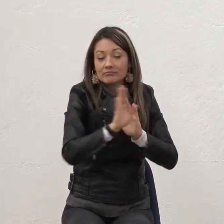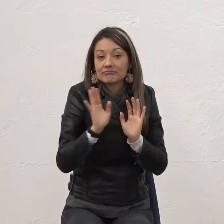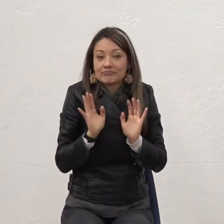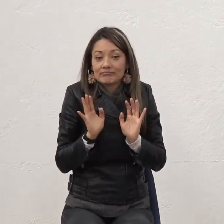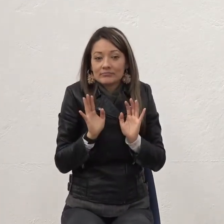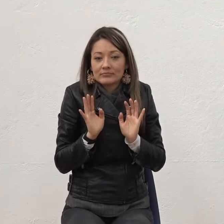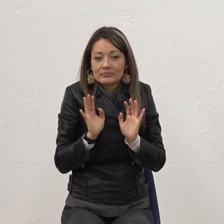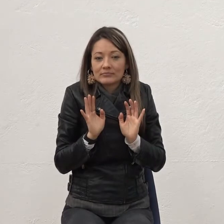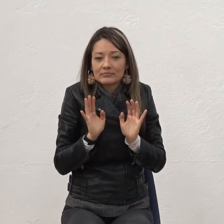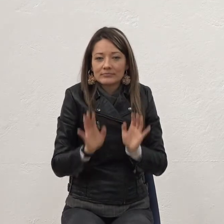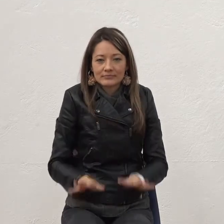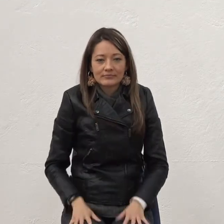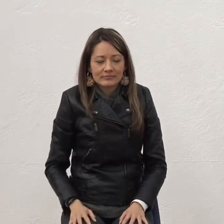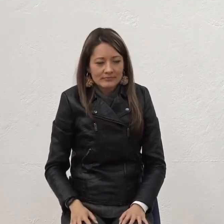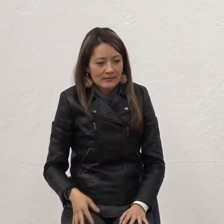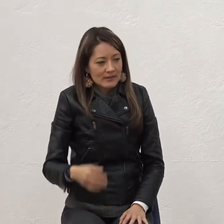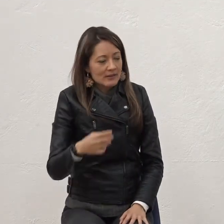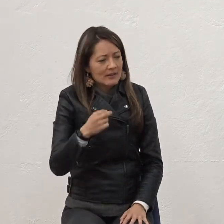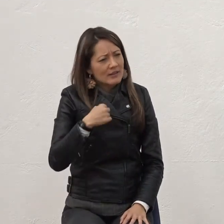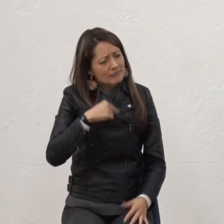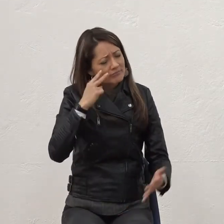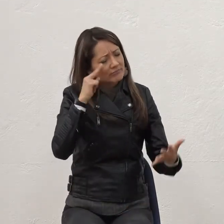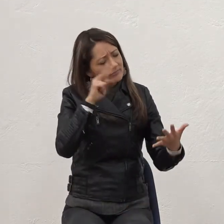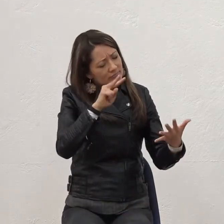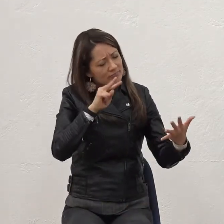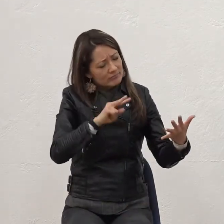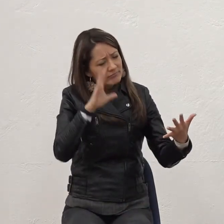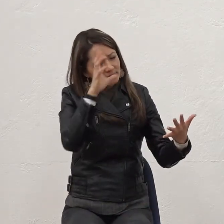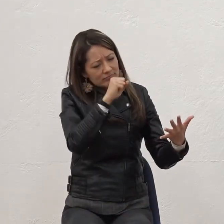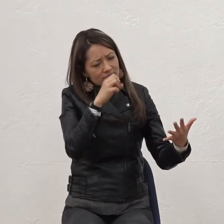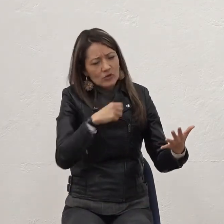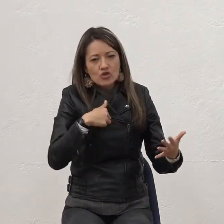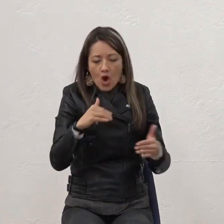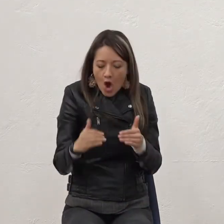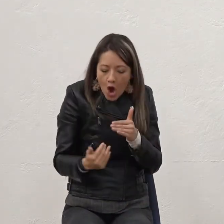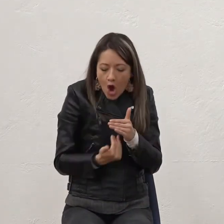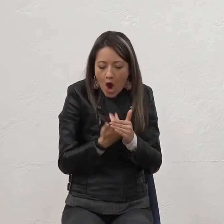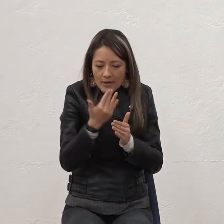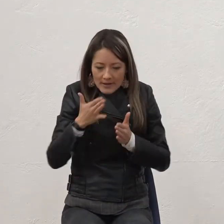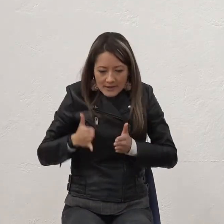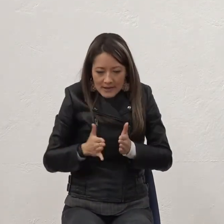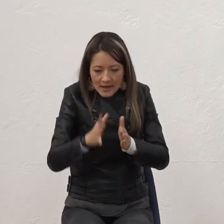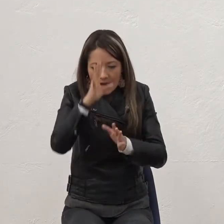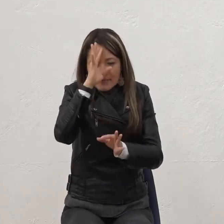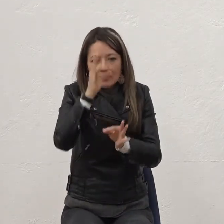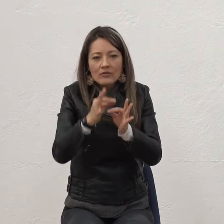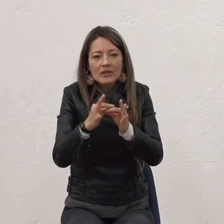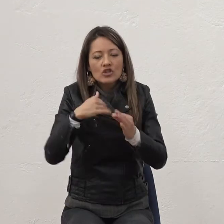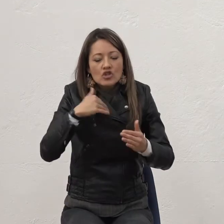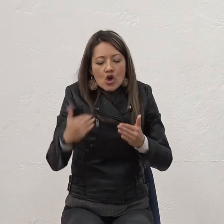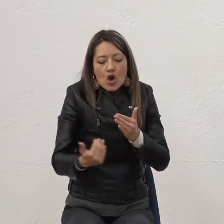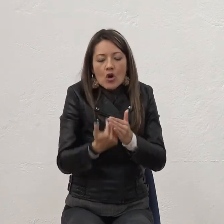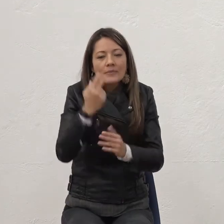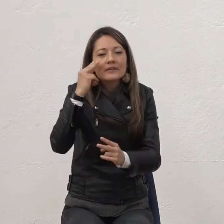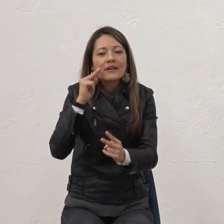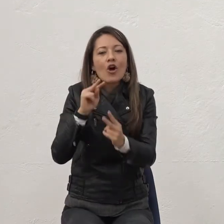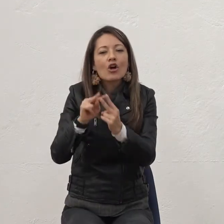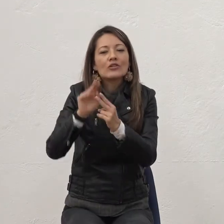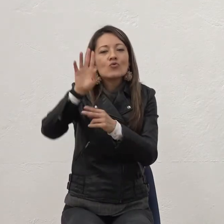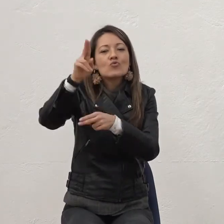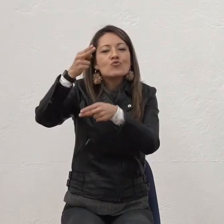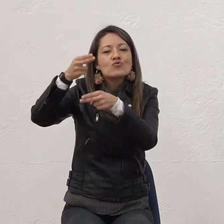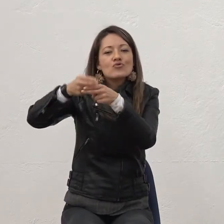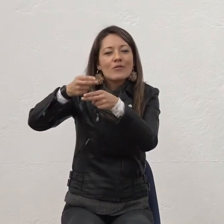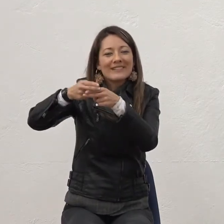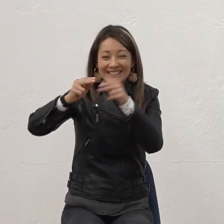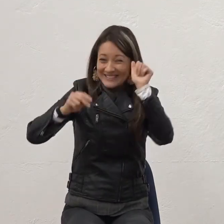Y yo miraba todo esto, como cuando comencé el camino de fe, yo comencé a conocer un nombre. ¿Se acuerda que les dije que